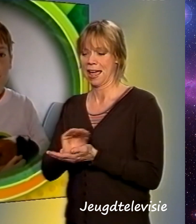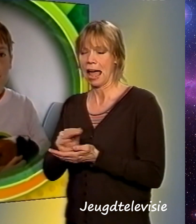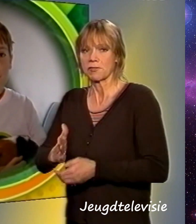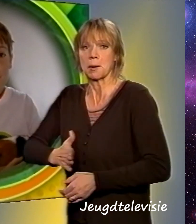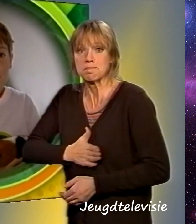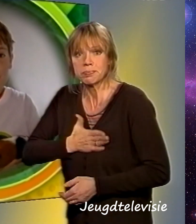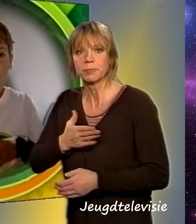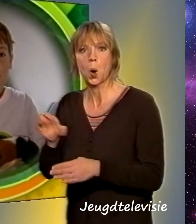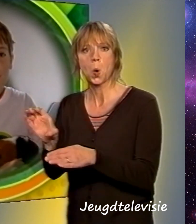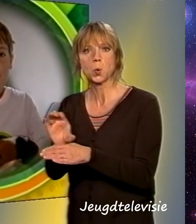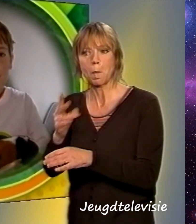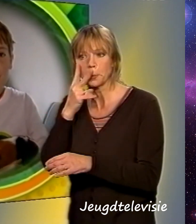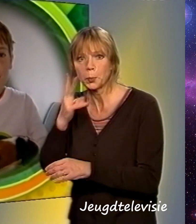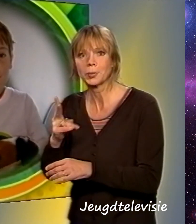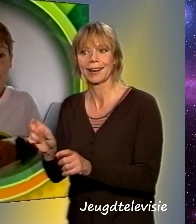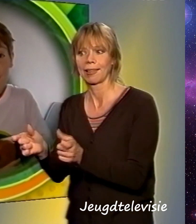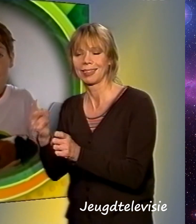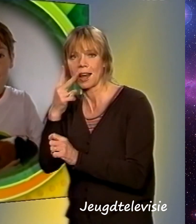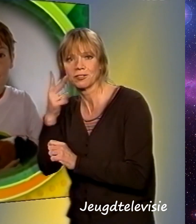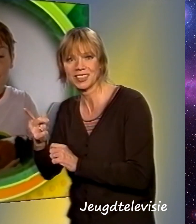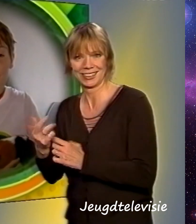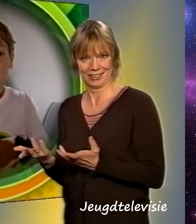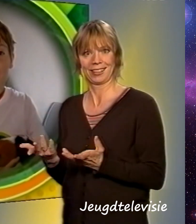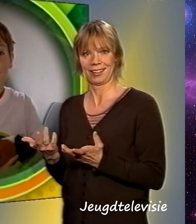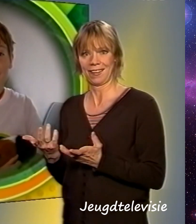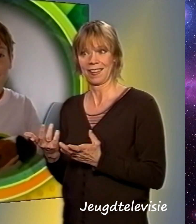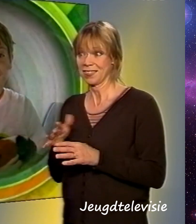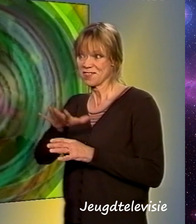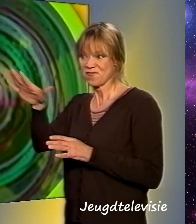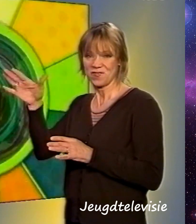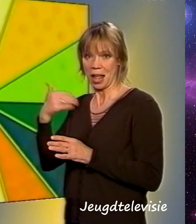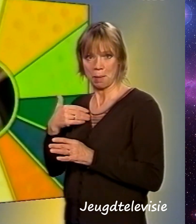omdat ze zijn niet zo heel veel mensen met een cavia dus het is wel bijzonder